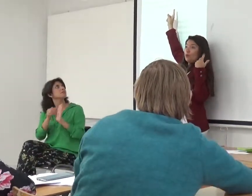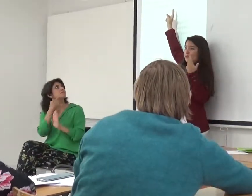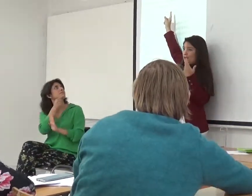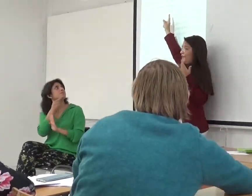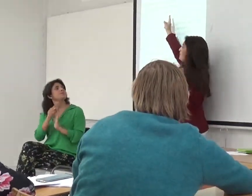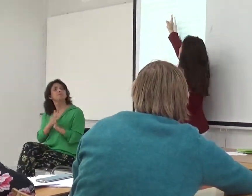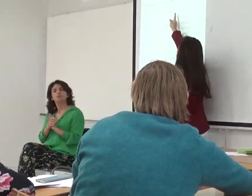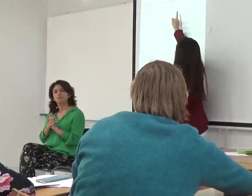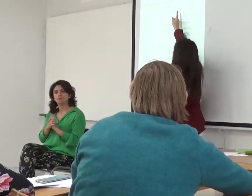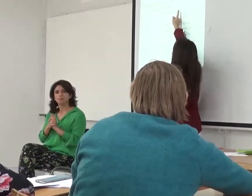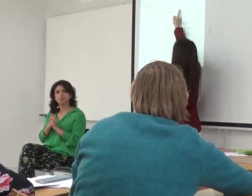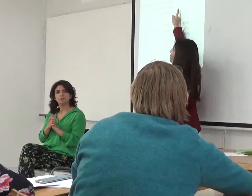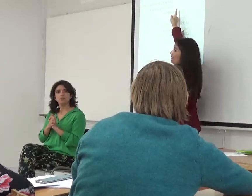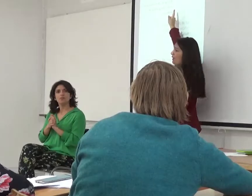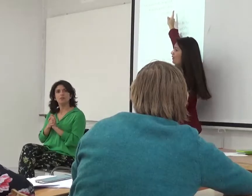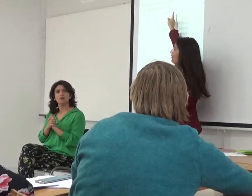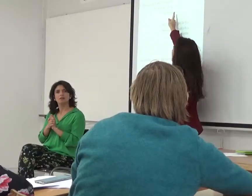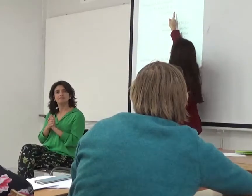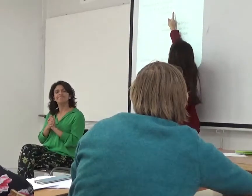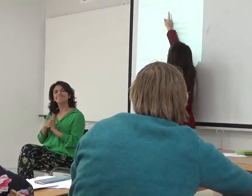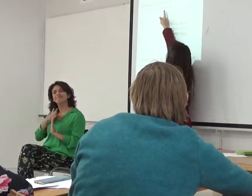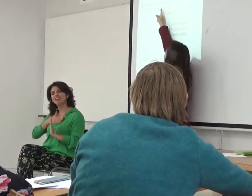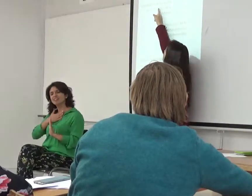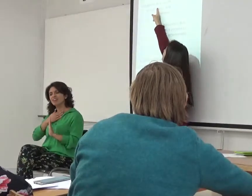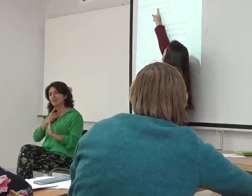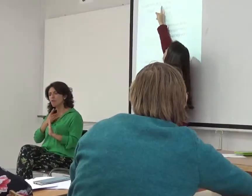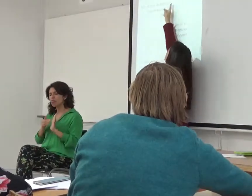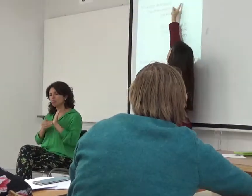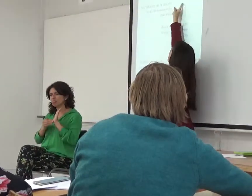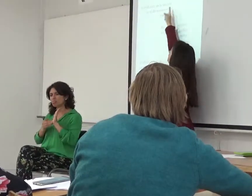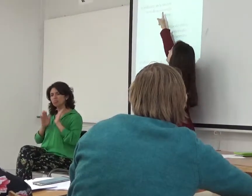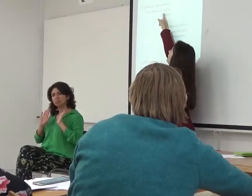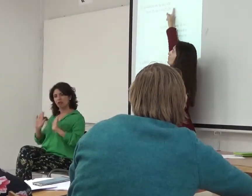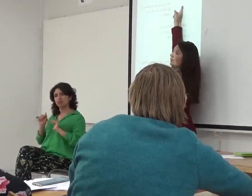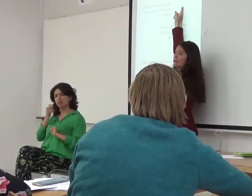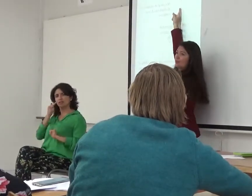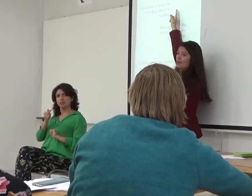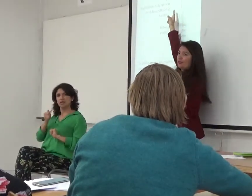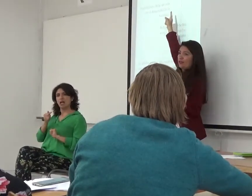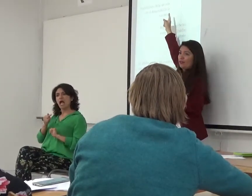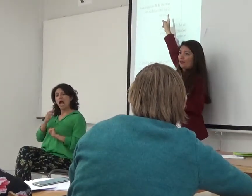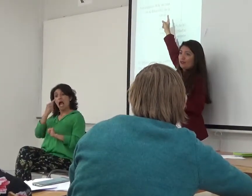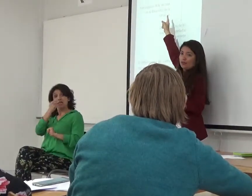anterior lo muestra. Sin embargo, queremos detenernos en lo siguiente. Acá se presentan 2 desarrollos